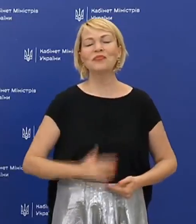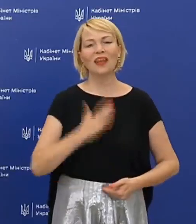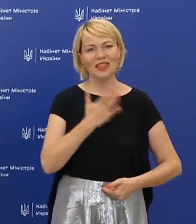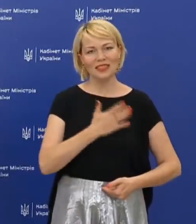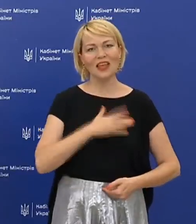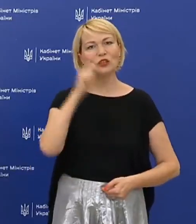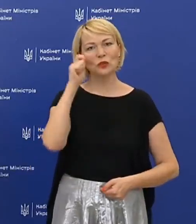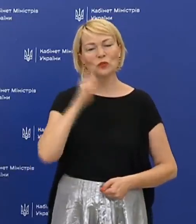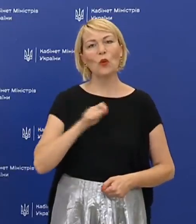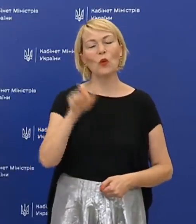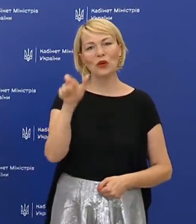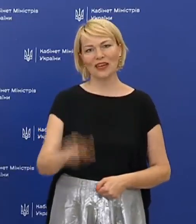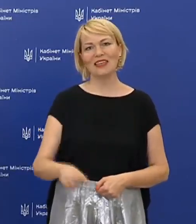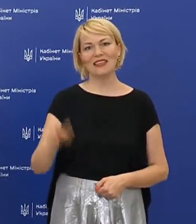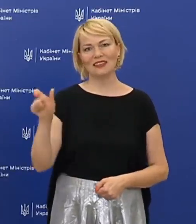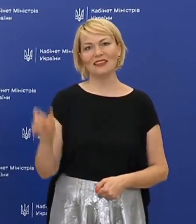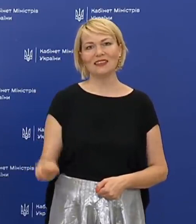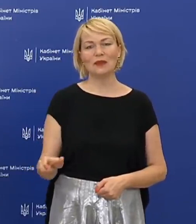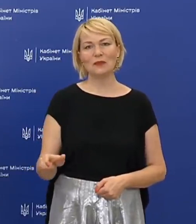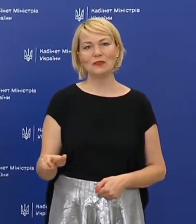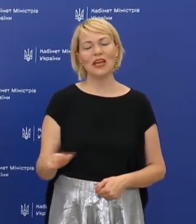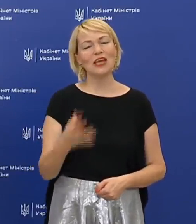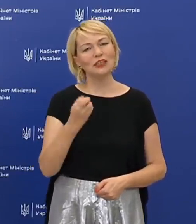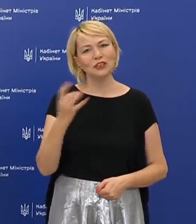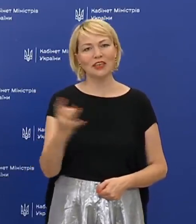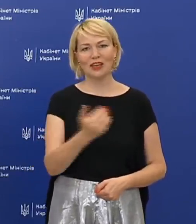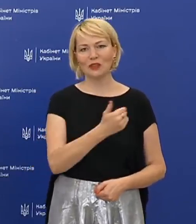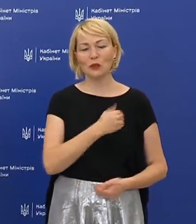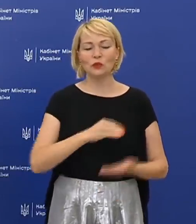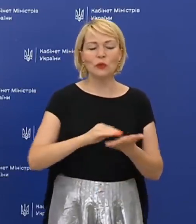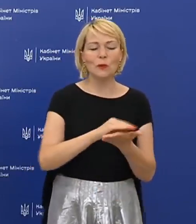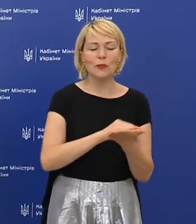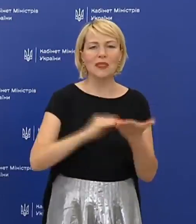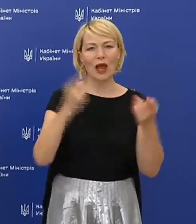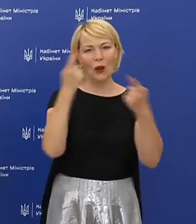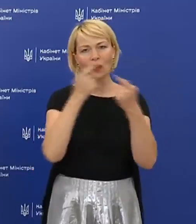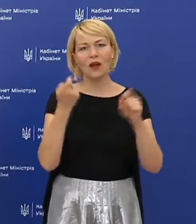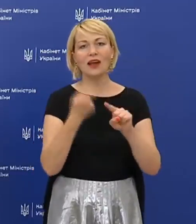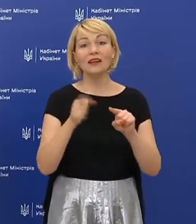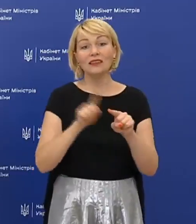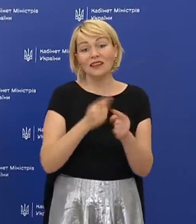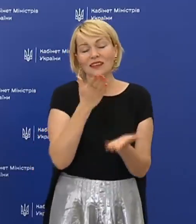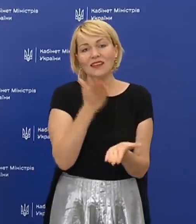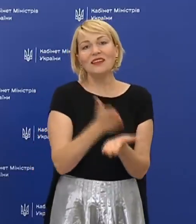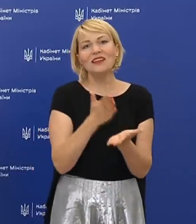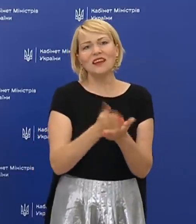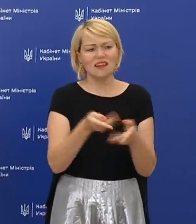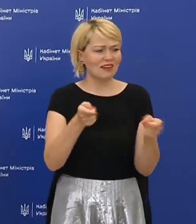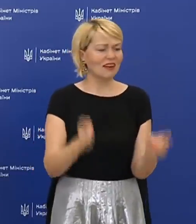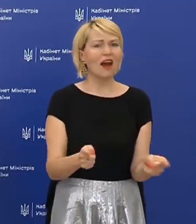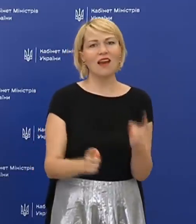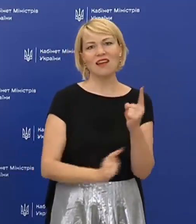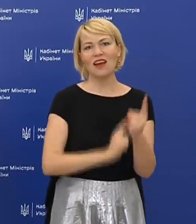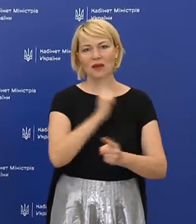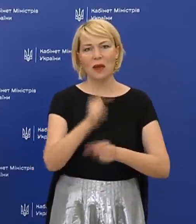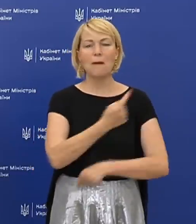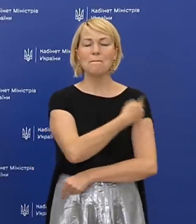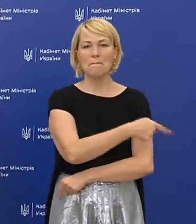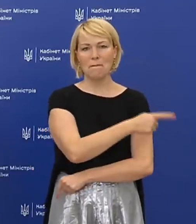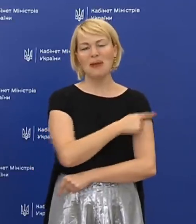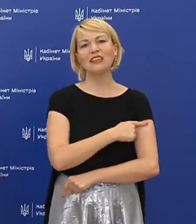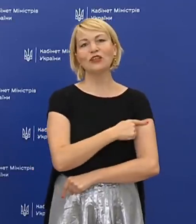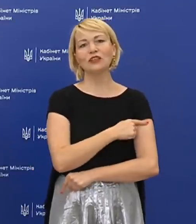нашим українцям. І ще раз хочу наголосити, що це і є реальне реформування